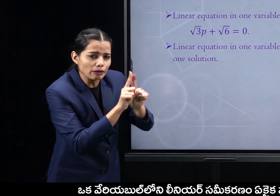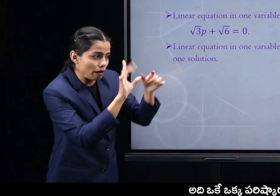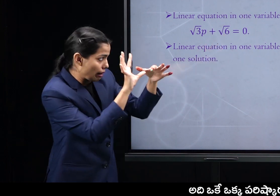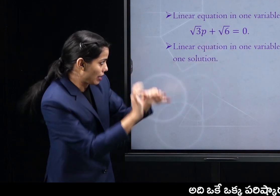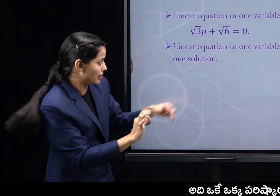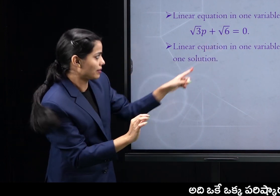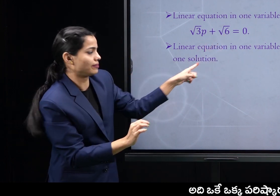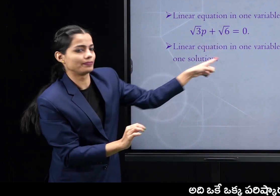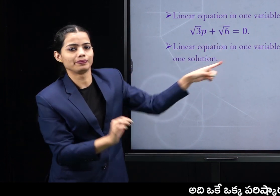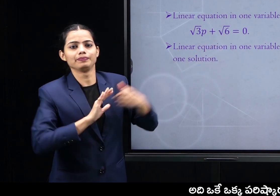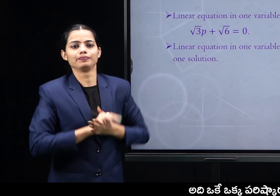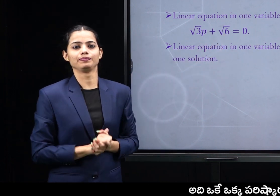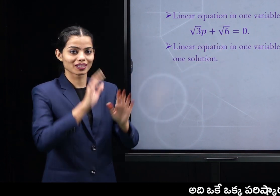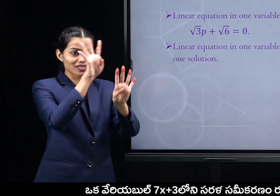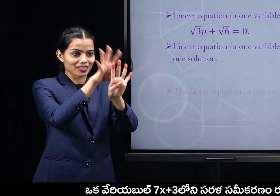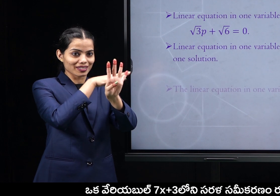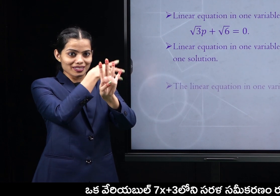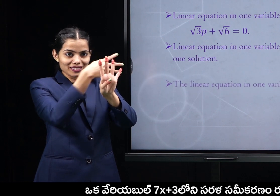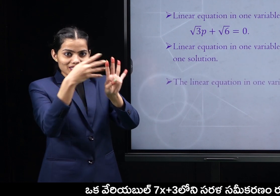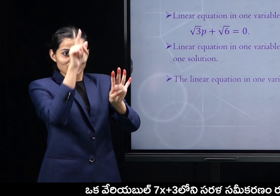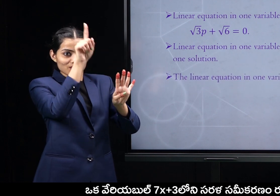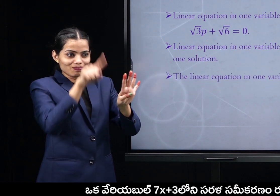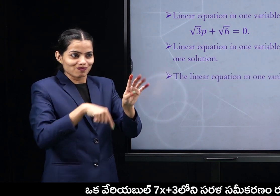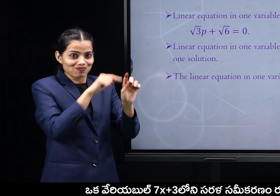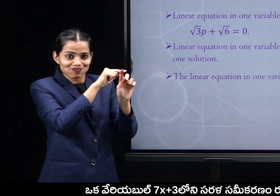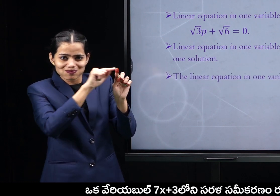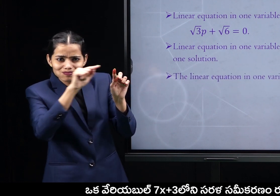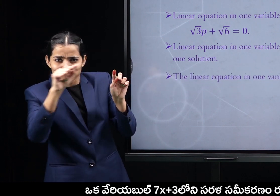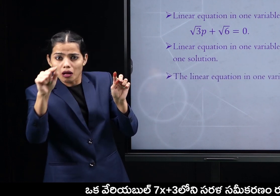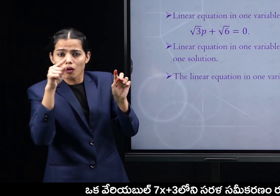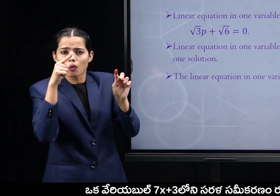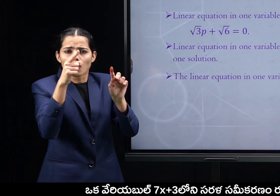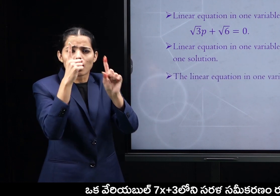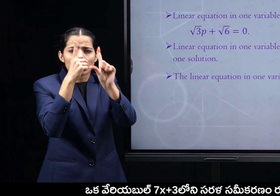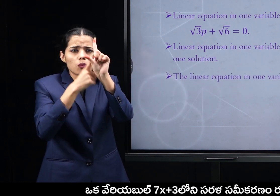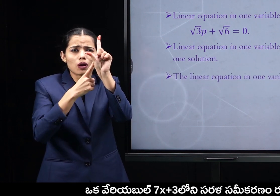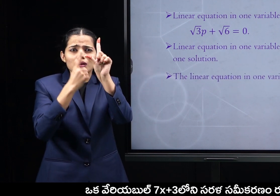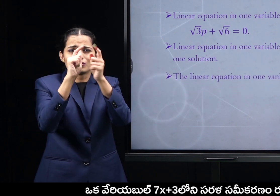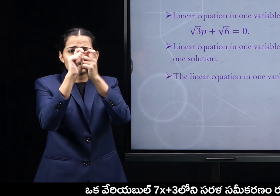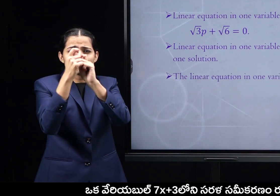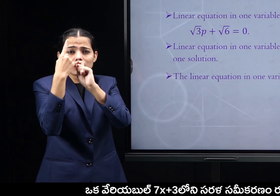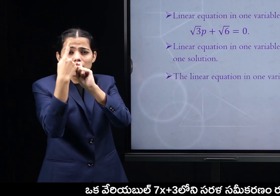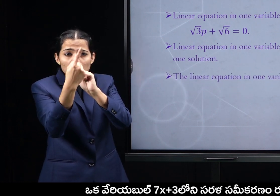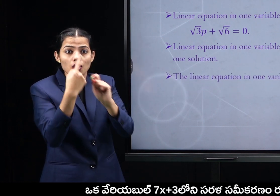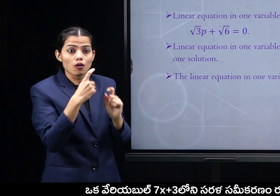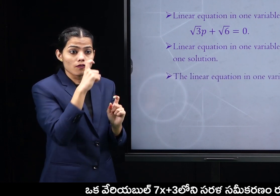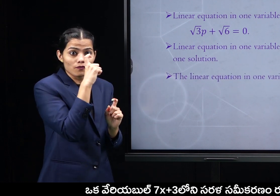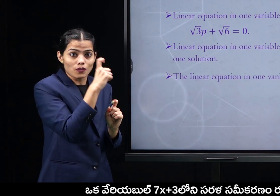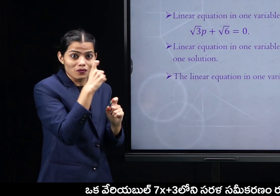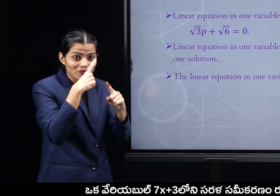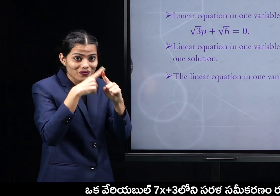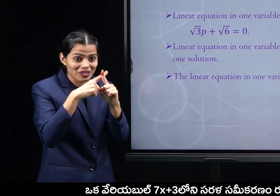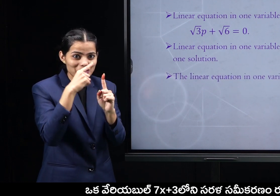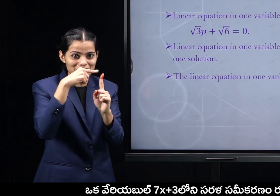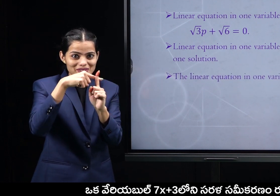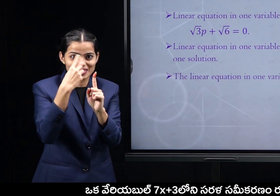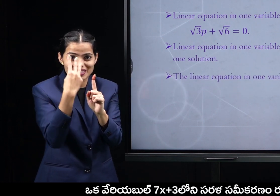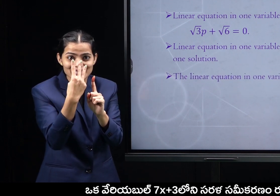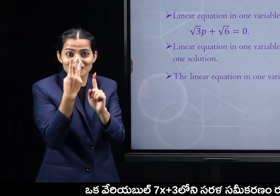అది ఒకే ఒక పరిష్కారం. ఒక వేరియబుల్ 7x + 3లోని సరళ సమీకరణం రూటు -3/7ని